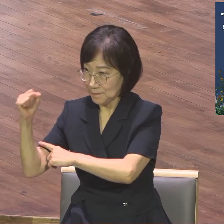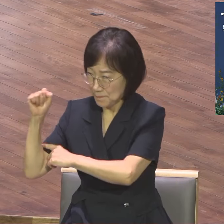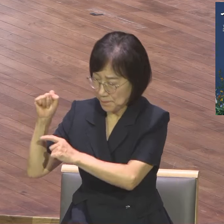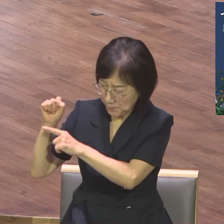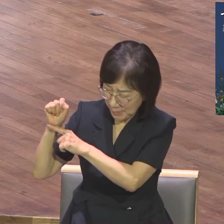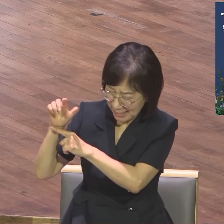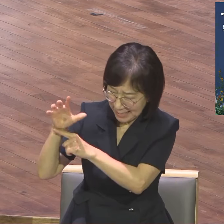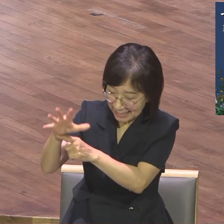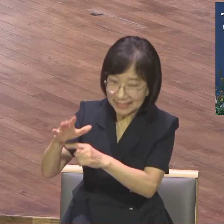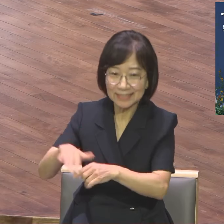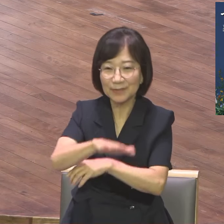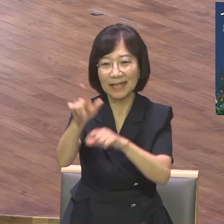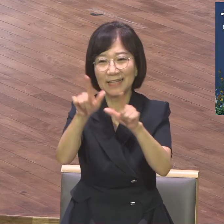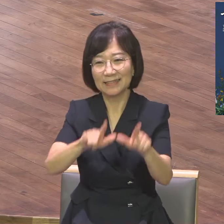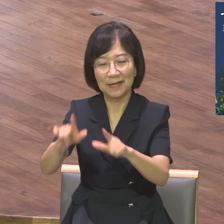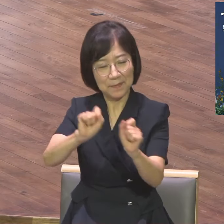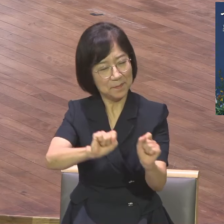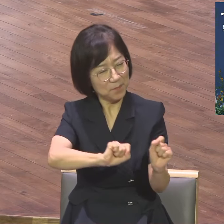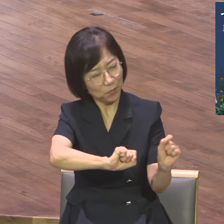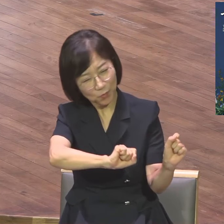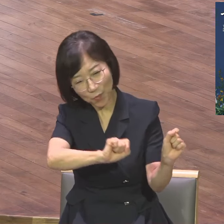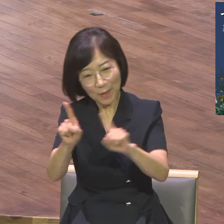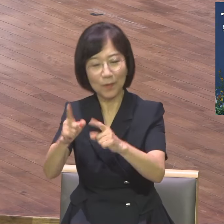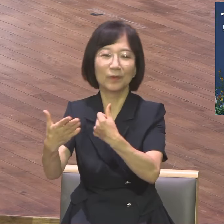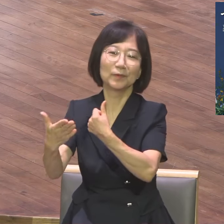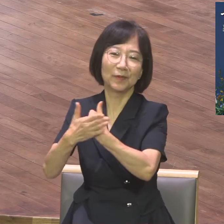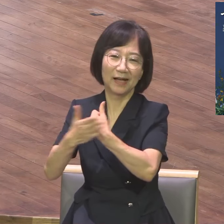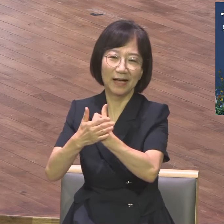완전히 회복시키는 생명의 빛이시다.